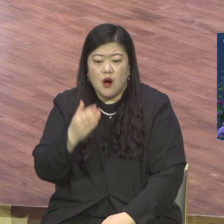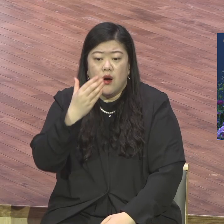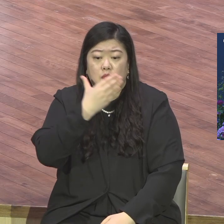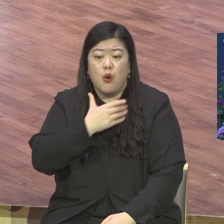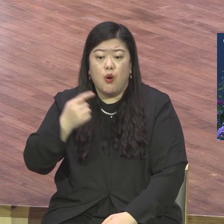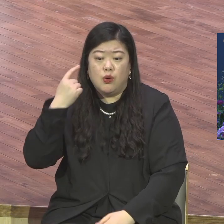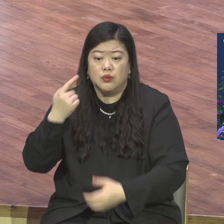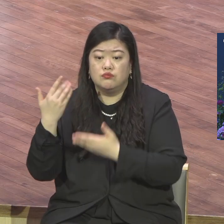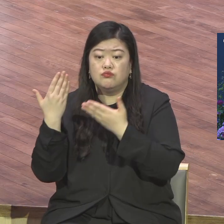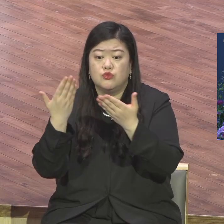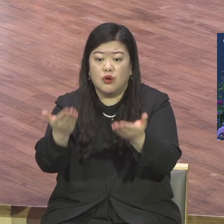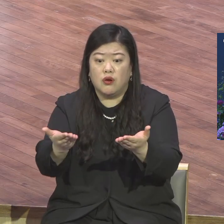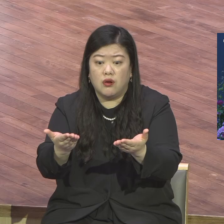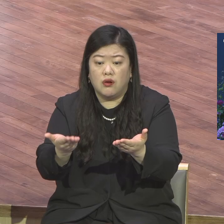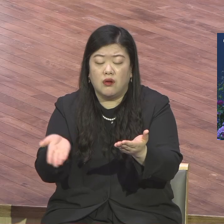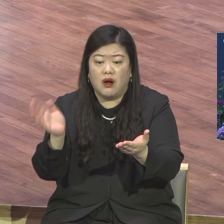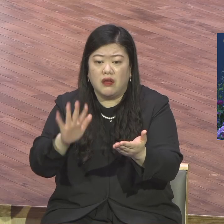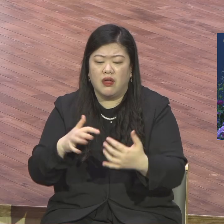못하느냐고